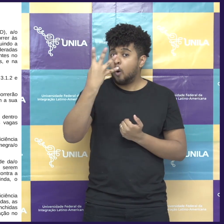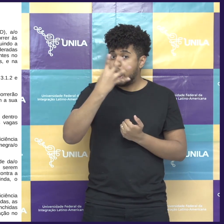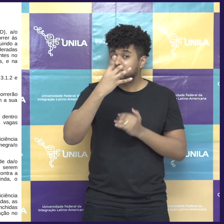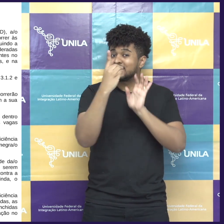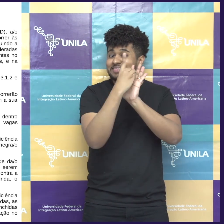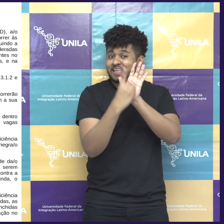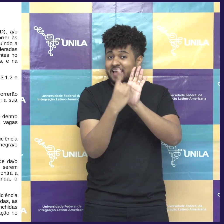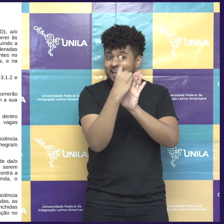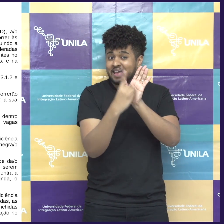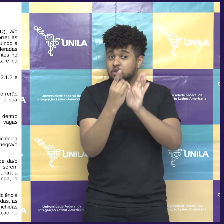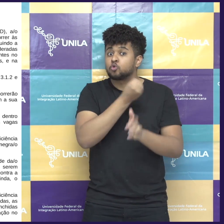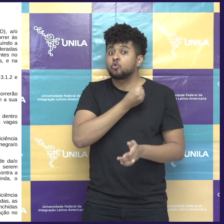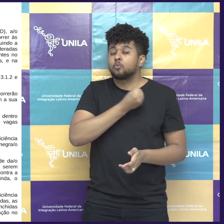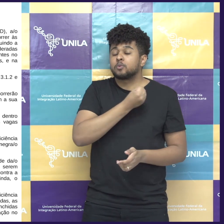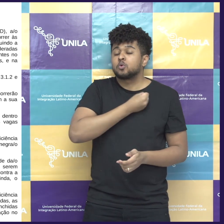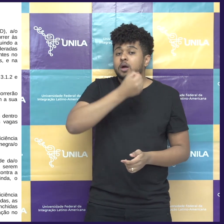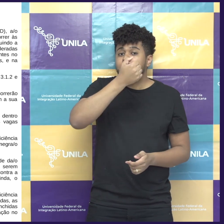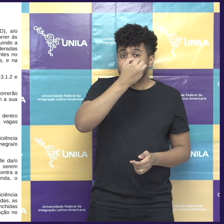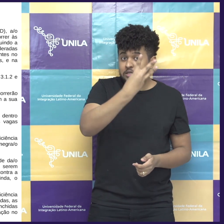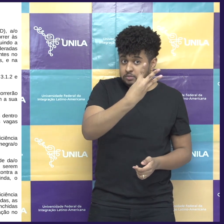do Decreto número